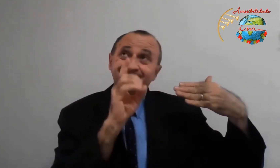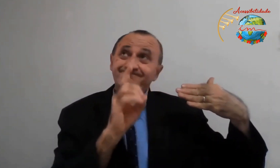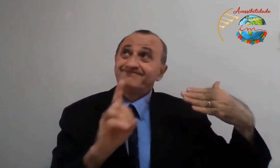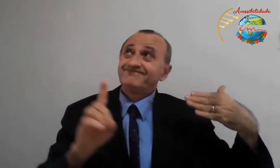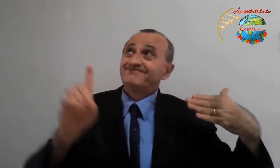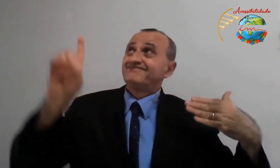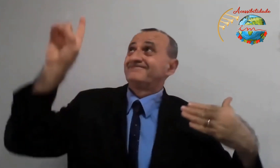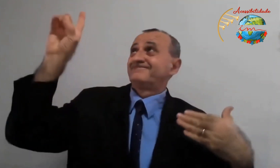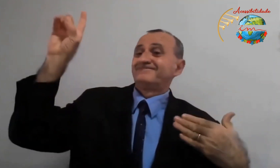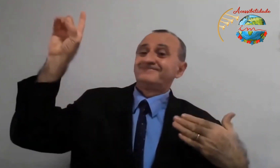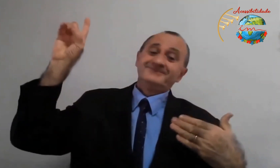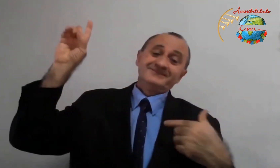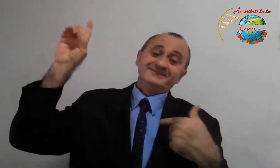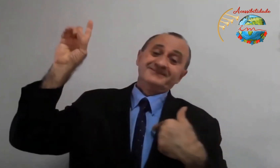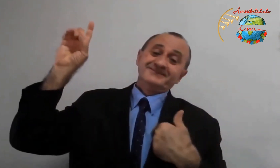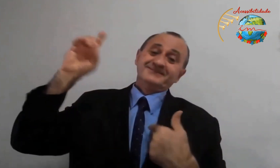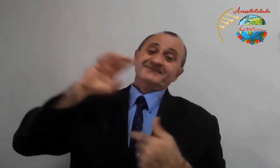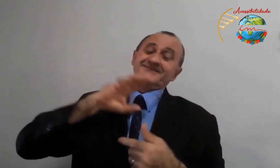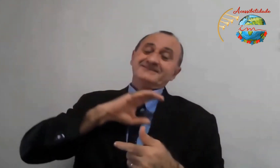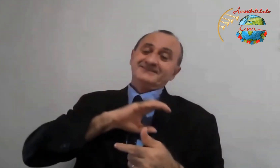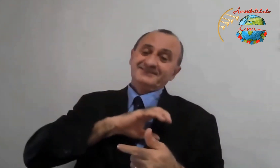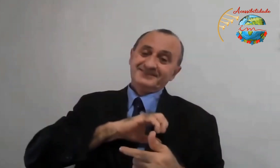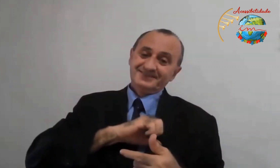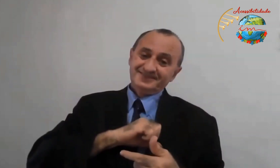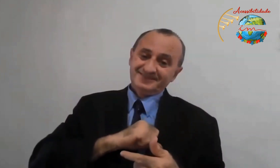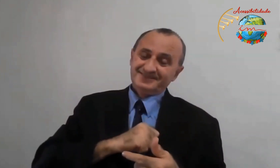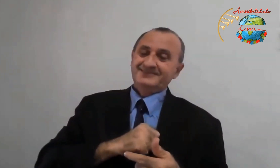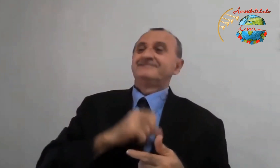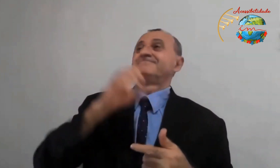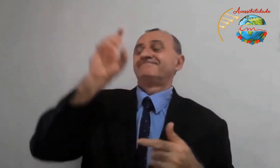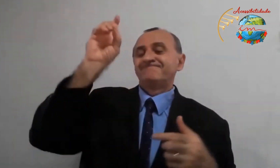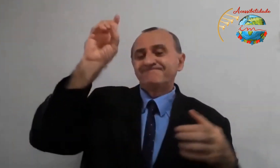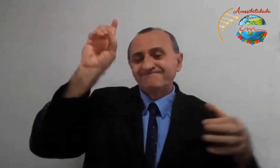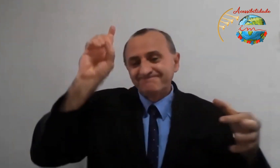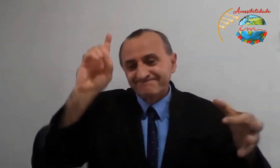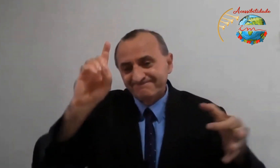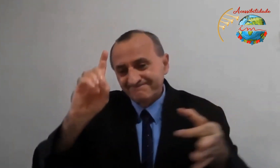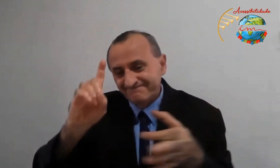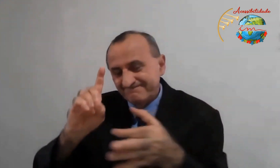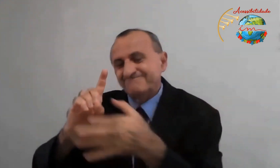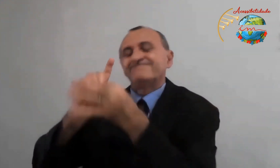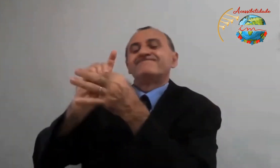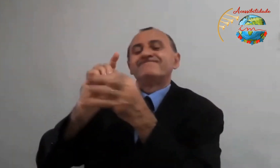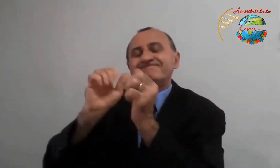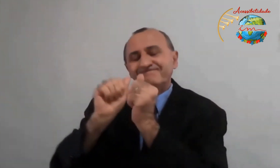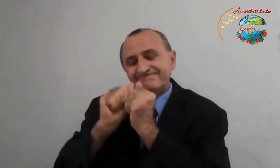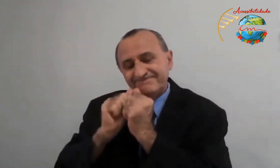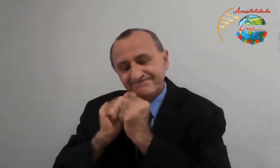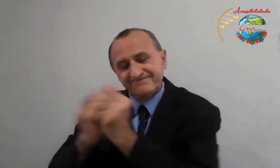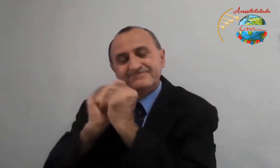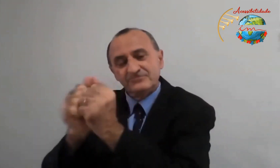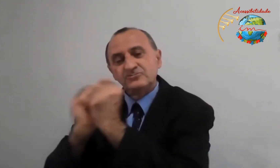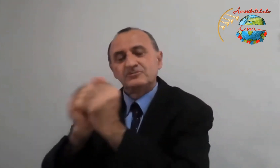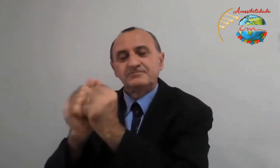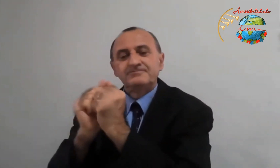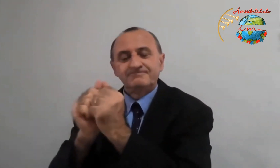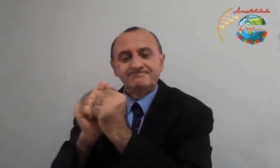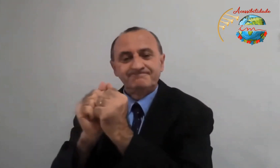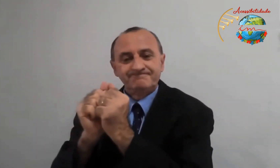não, a minha vida pertence ao Deus que me ama. Com Ele me mantenho em comunhão.